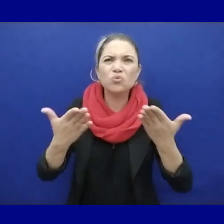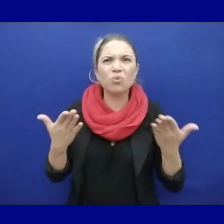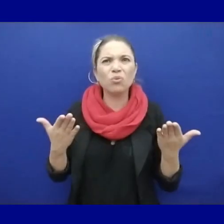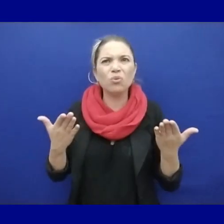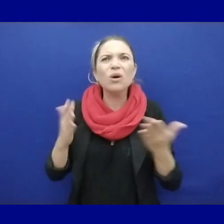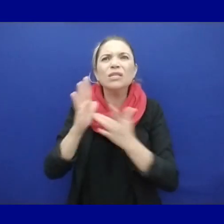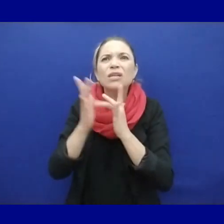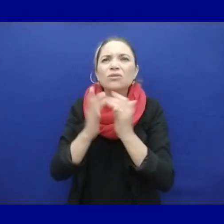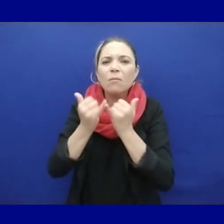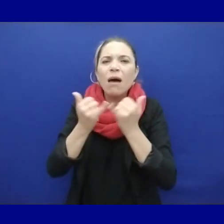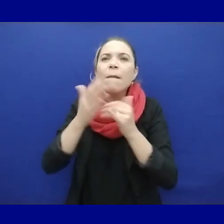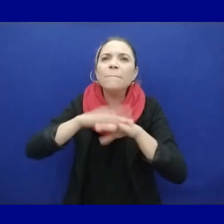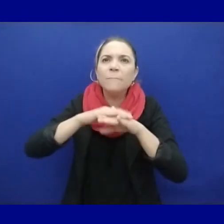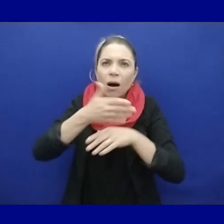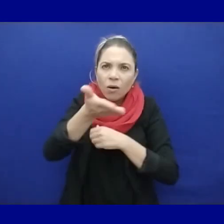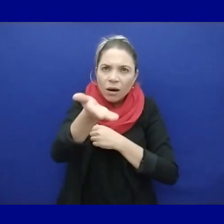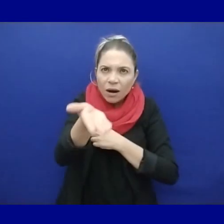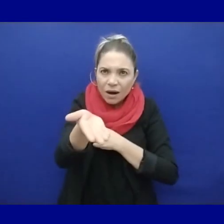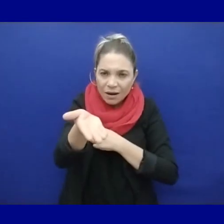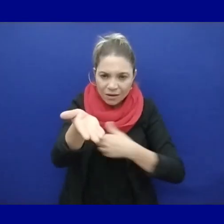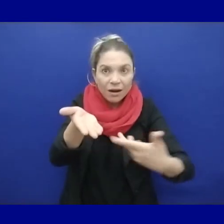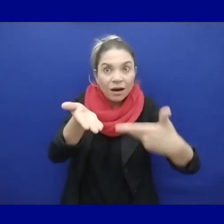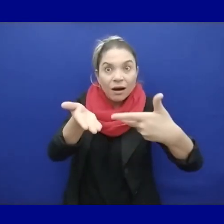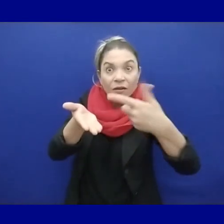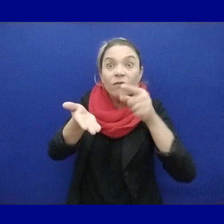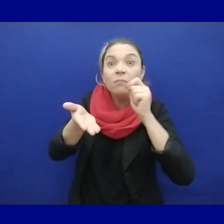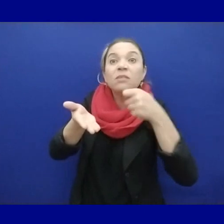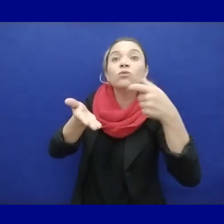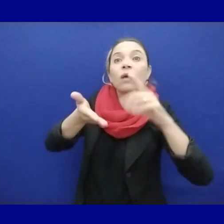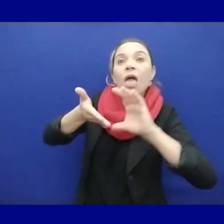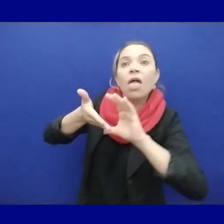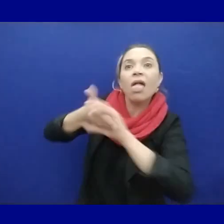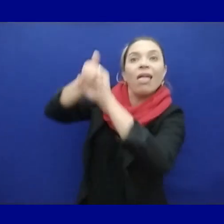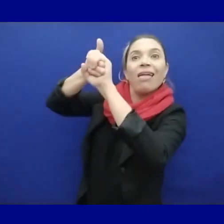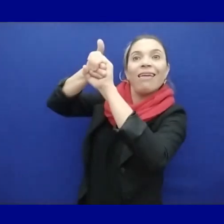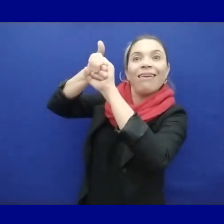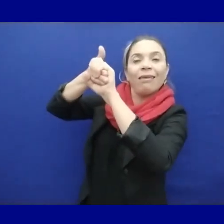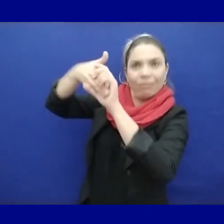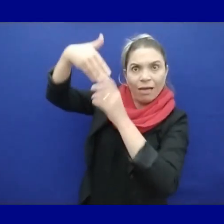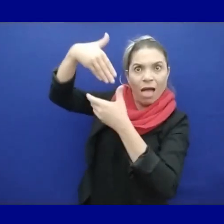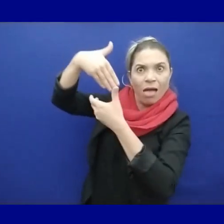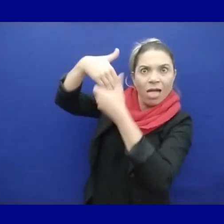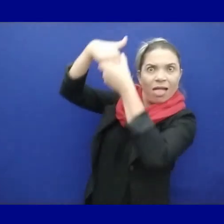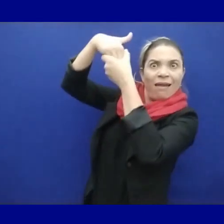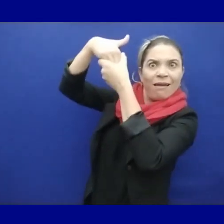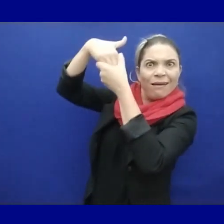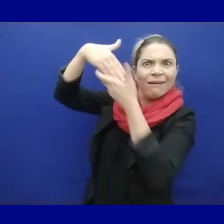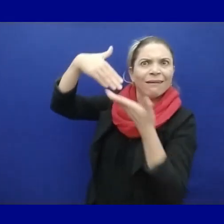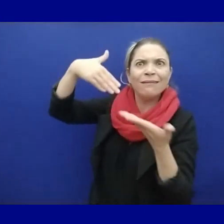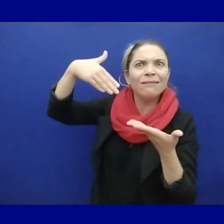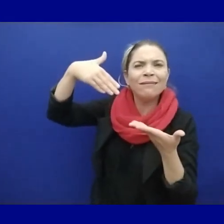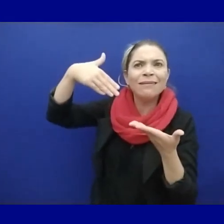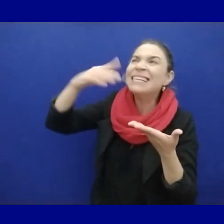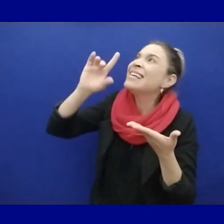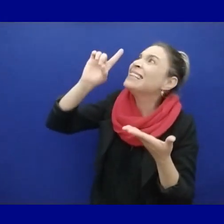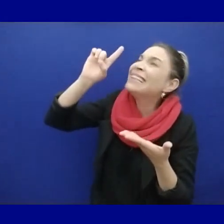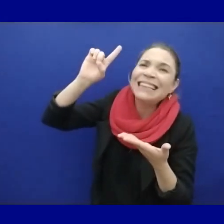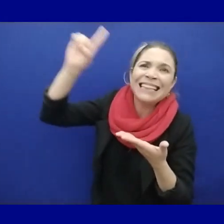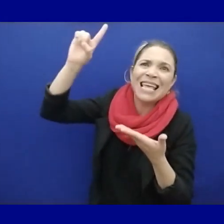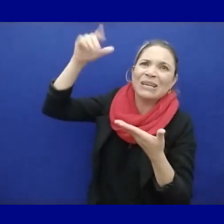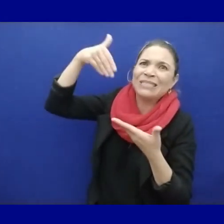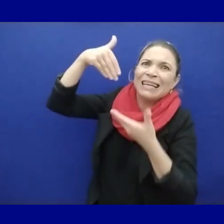mão estendida a você. E o texto bíblico nos leva a crer que essa mão de Deus, ou seja,